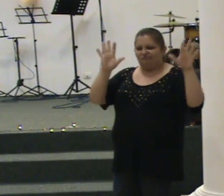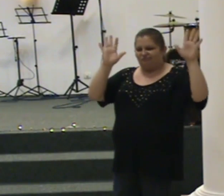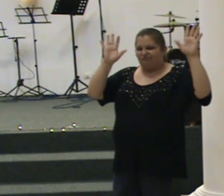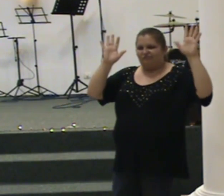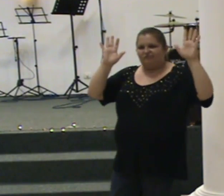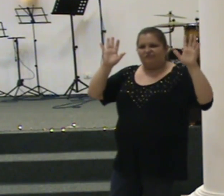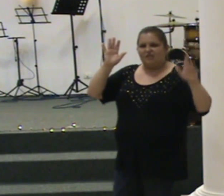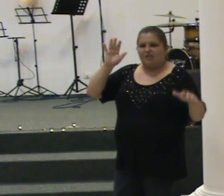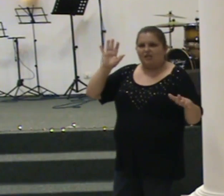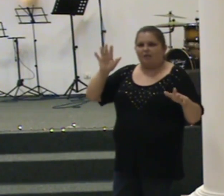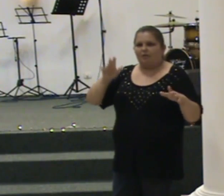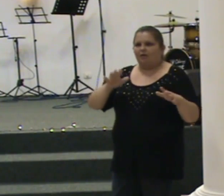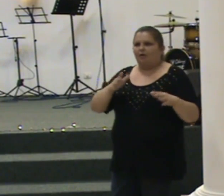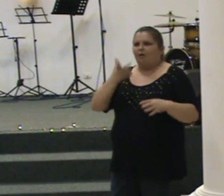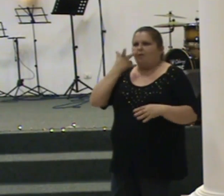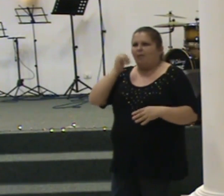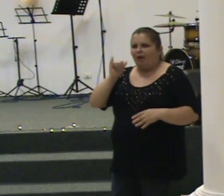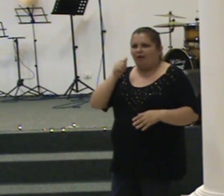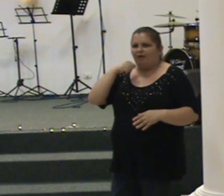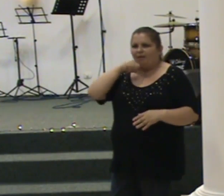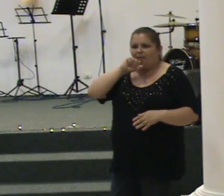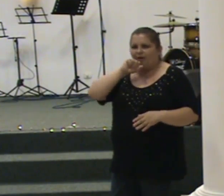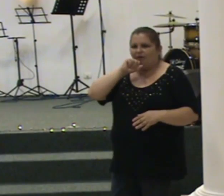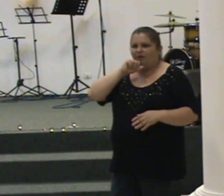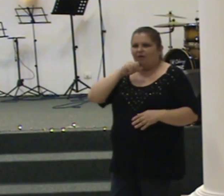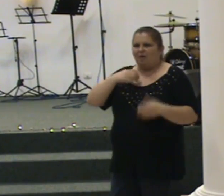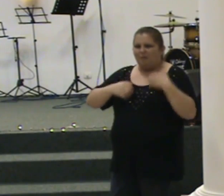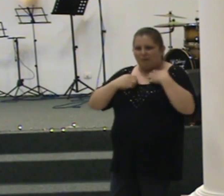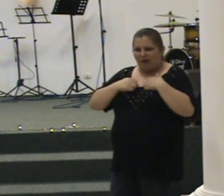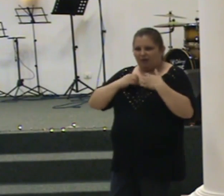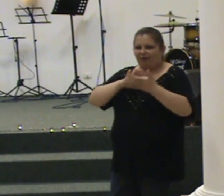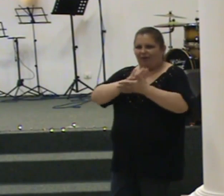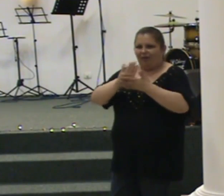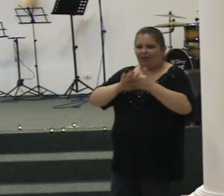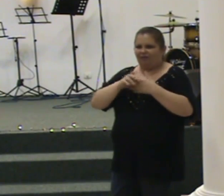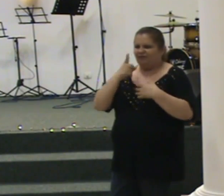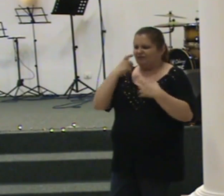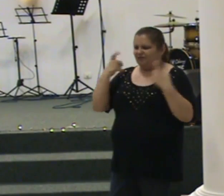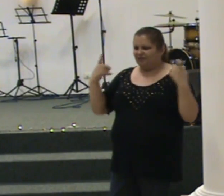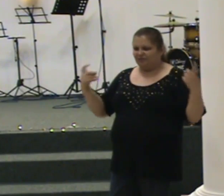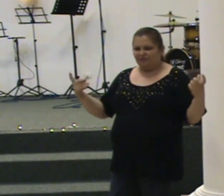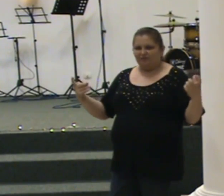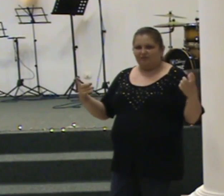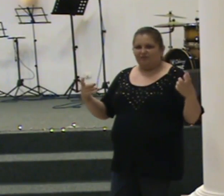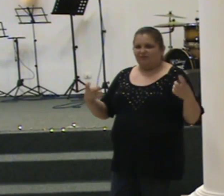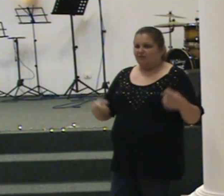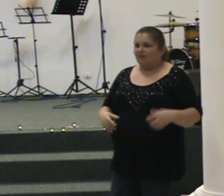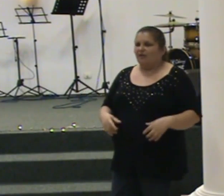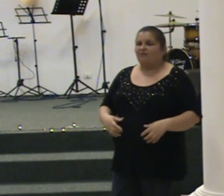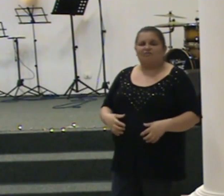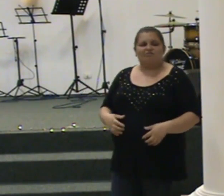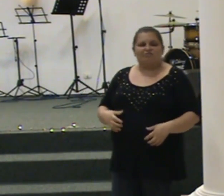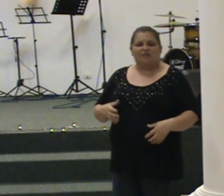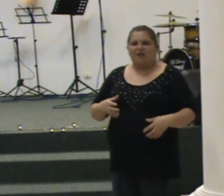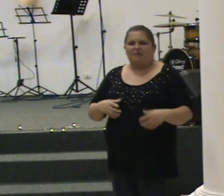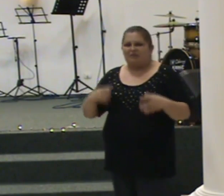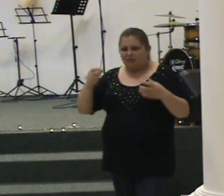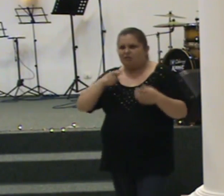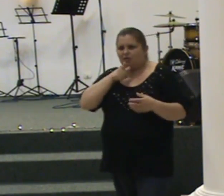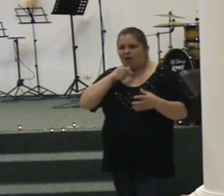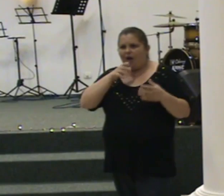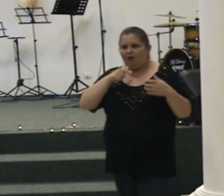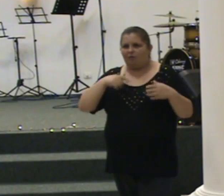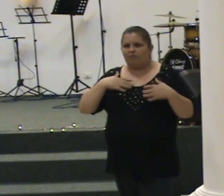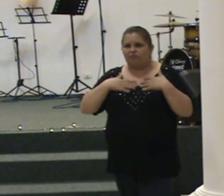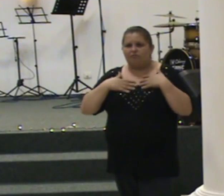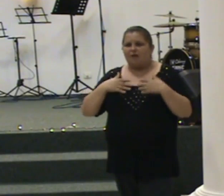pai e a mãe e os filhos nem tomavam banhos. Eram imundos. Não é porque não tinha água,